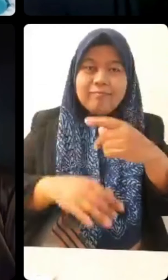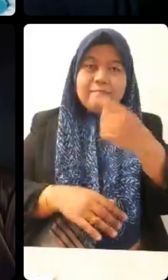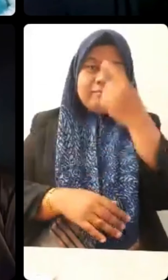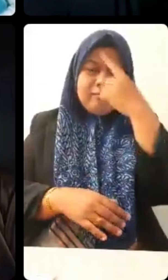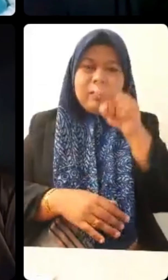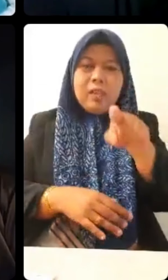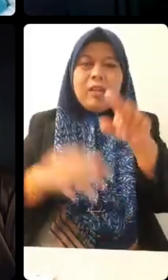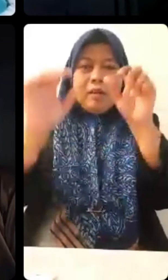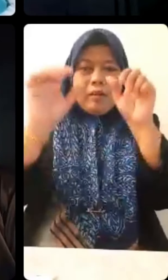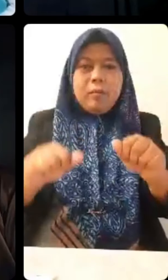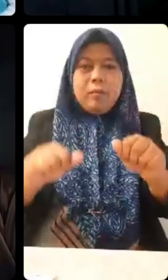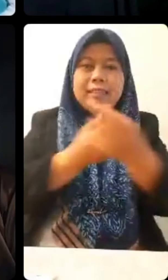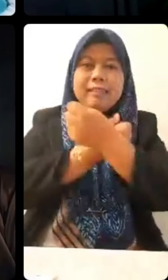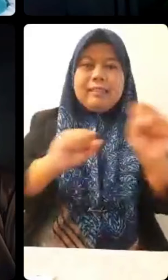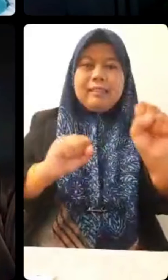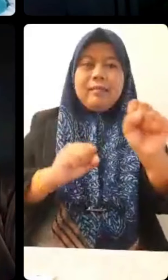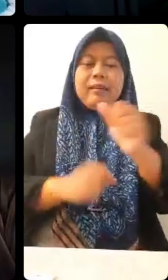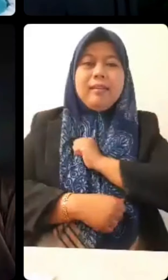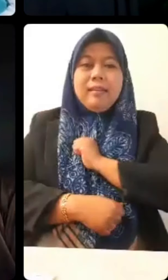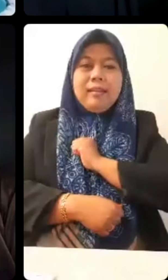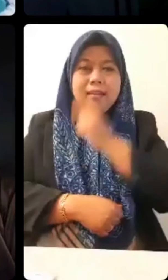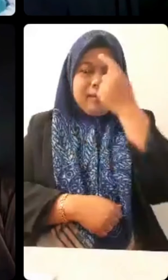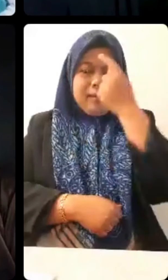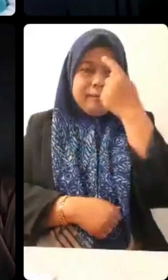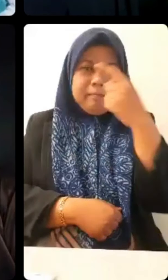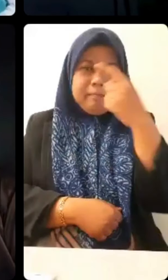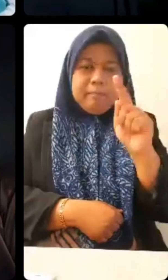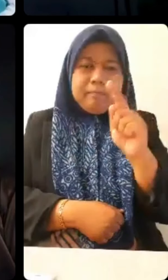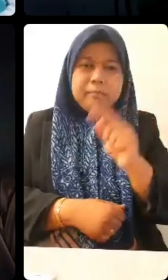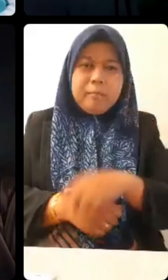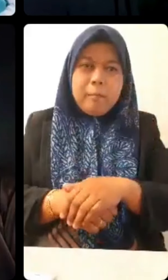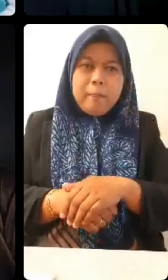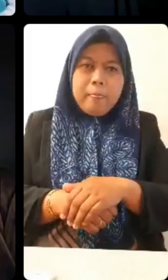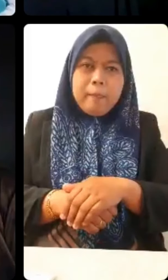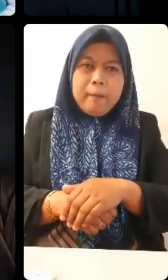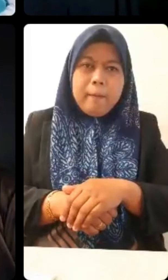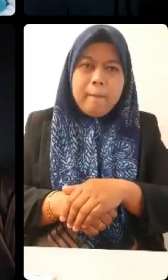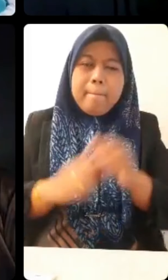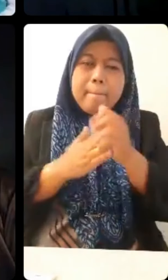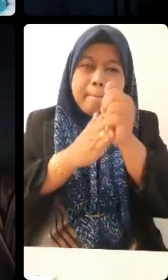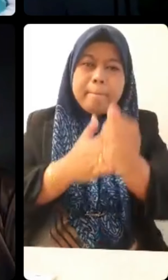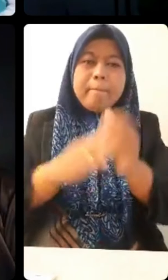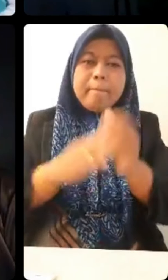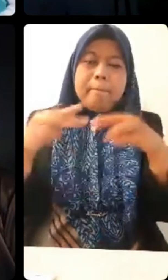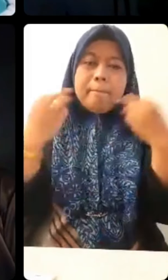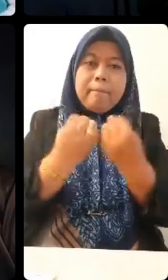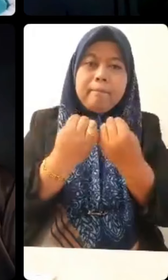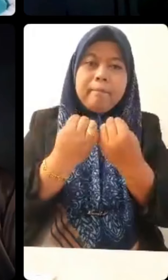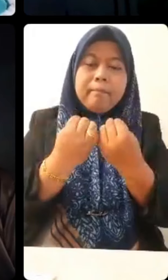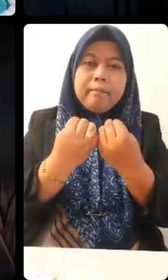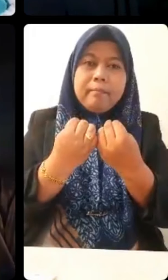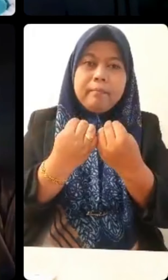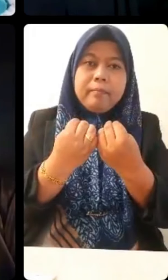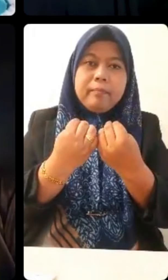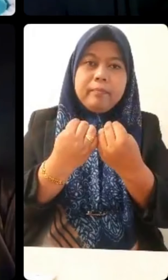diri untuk di masyarakat atau memimpin masyarakat ataupun secara memimpin negara. Manalah